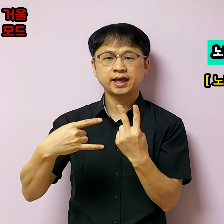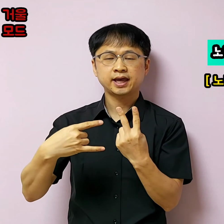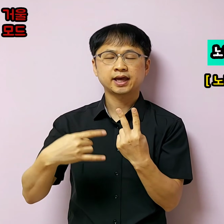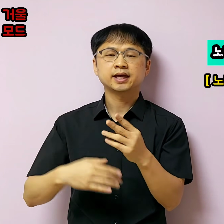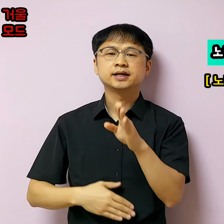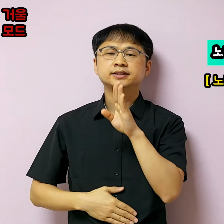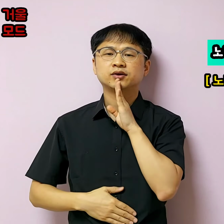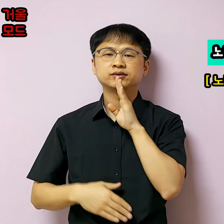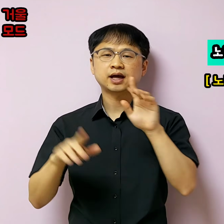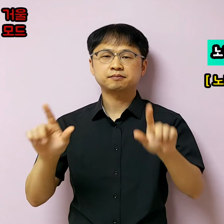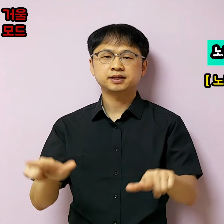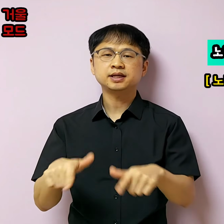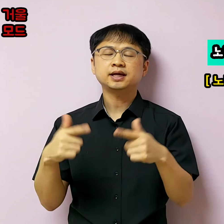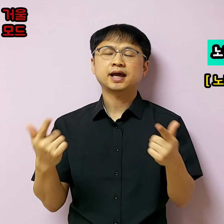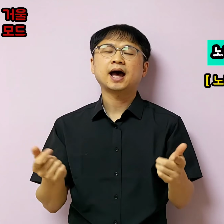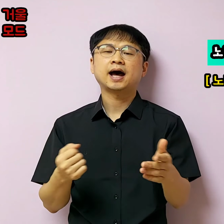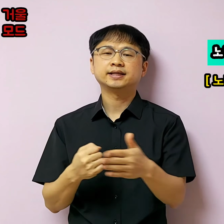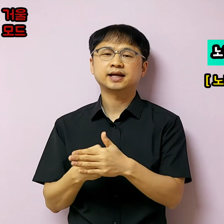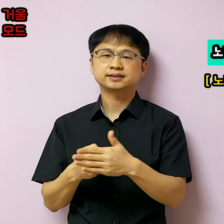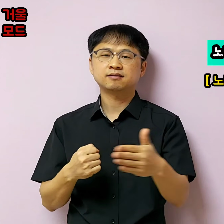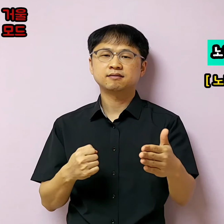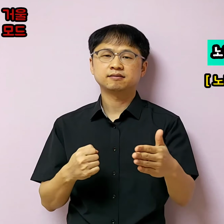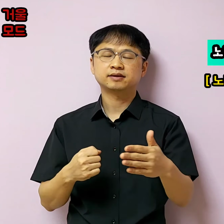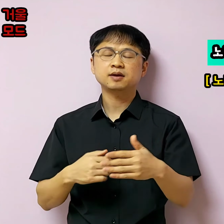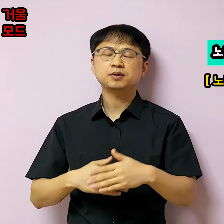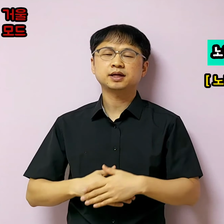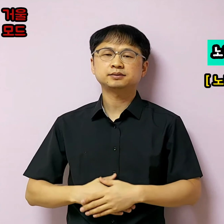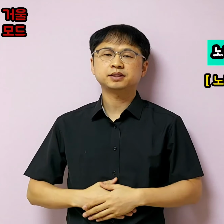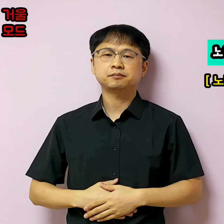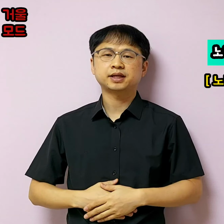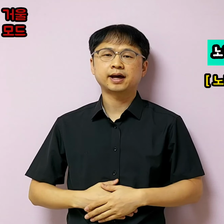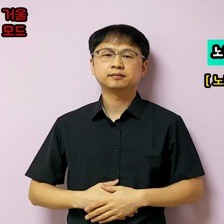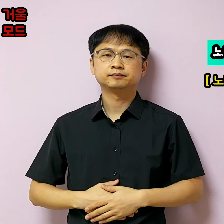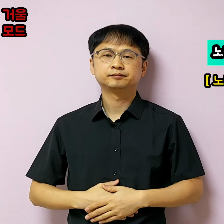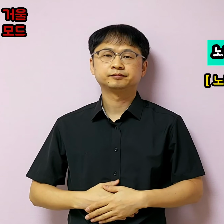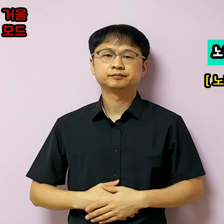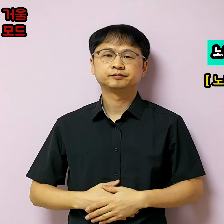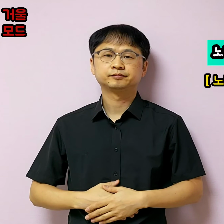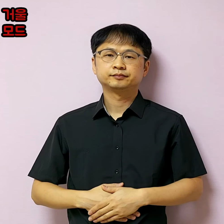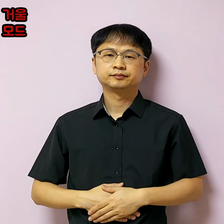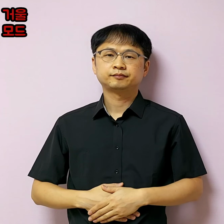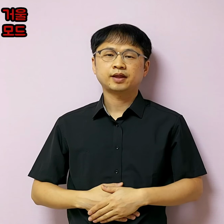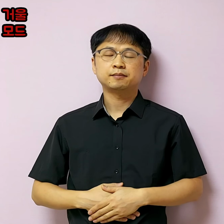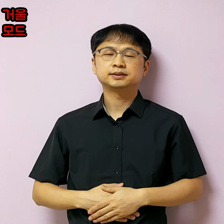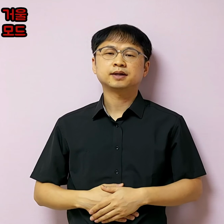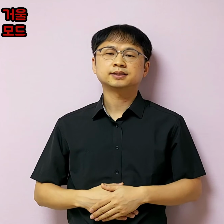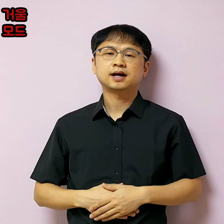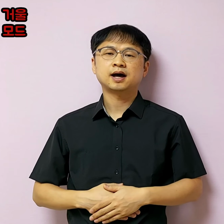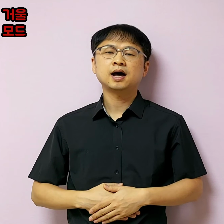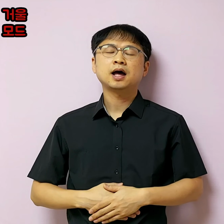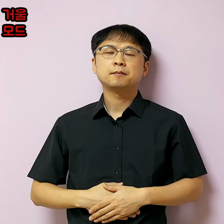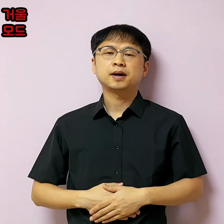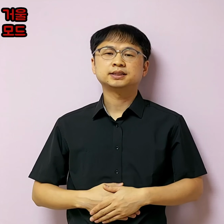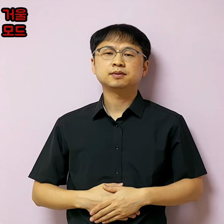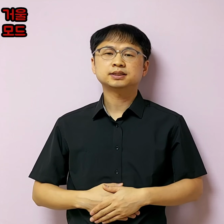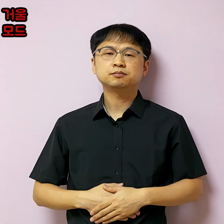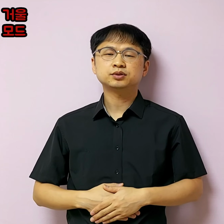우리에게 정답이 아니라서 이렇게 표현하시면 됩니다. 네, 마지막 가사. 마지막